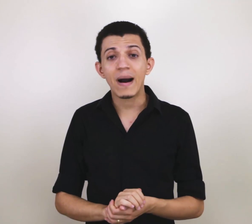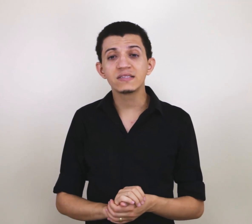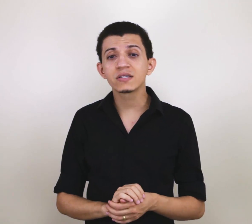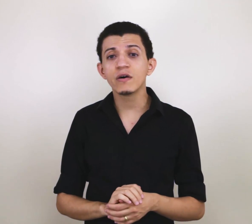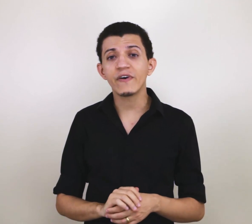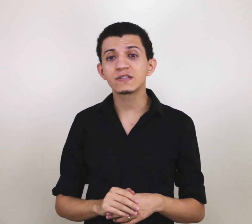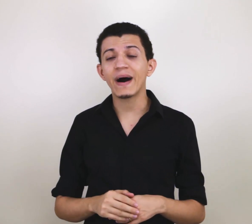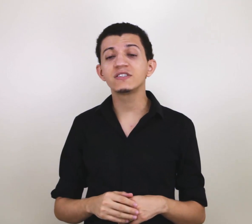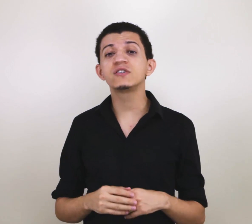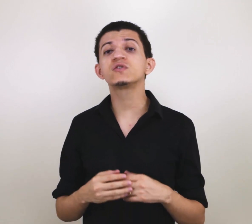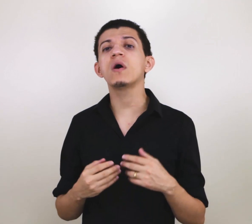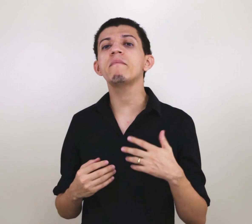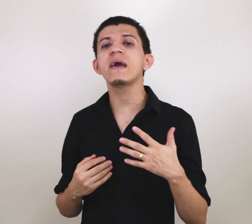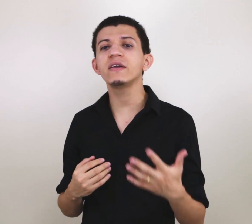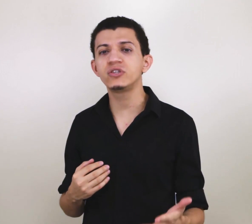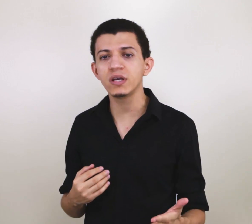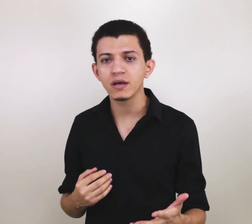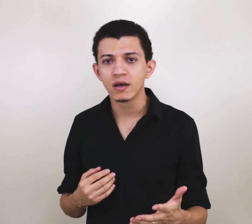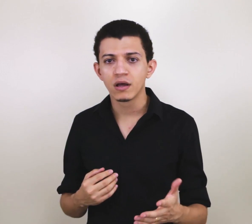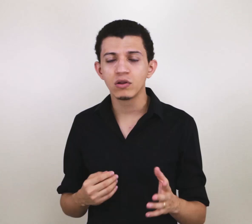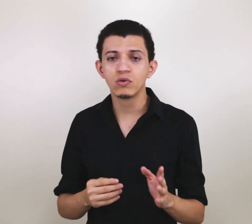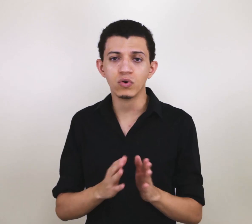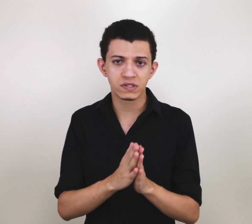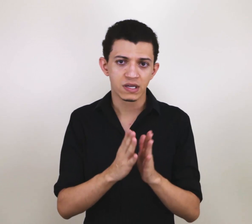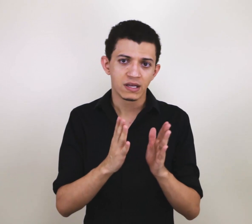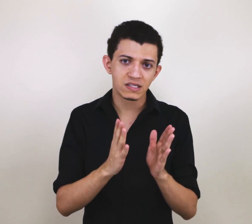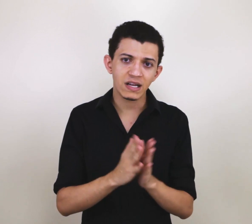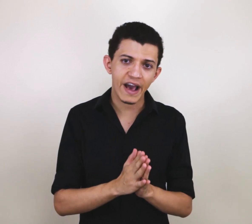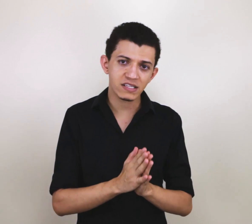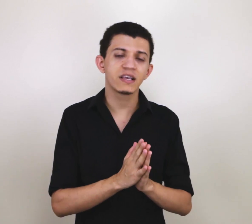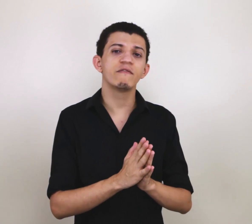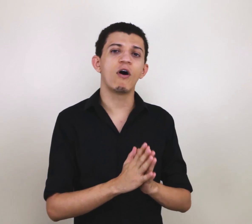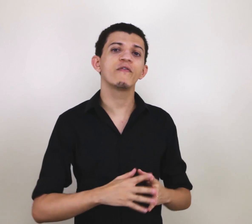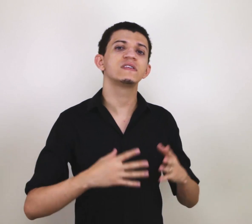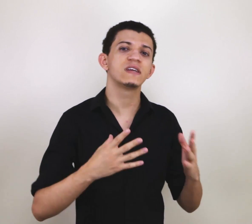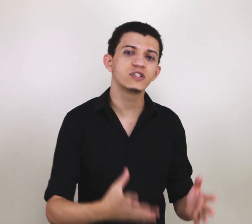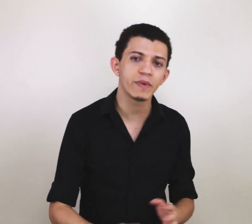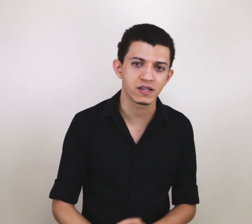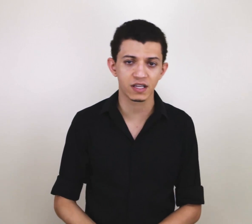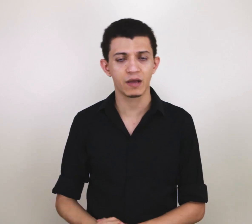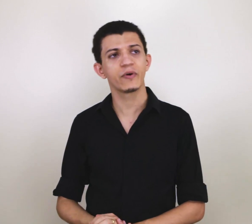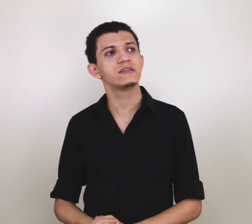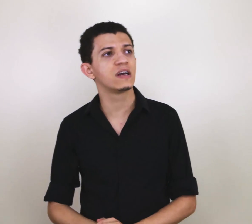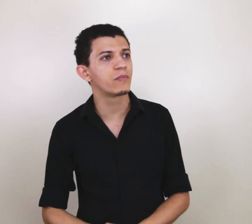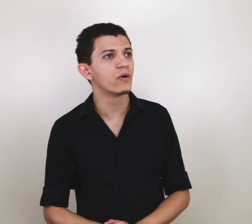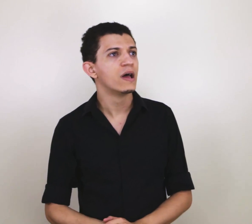Mas isso não faz parte somente dos sinais que envolvem sentimentos. Você tem, por exemplo,